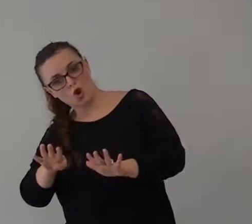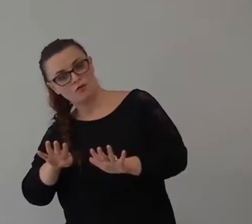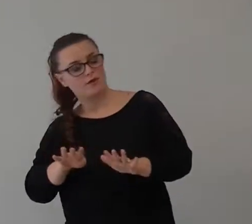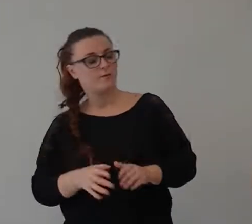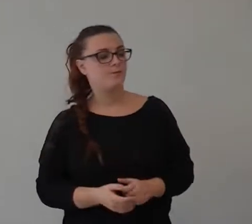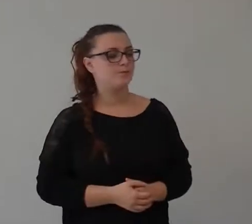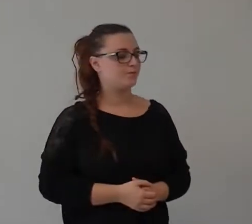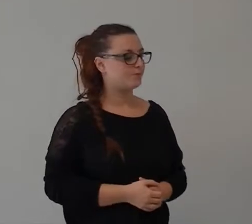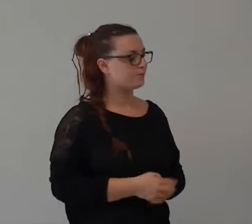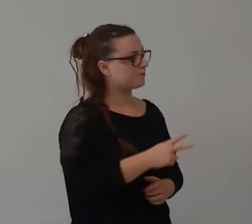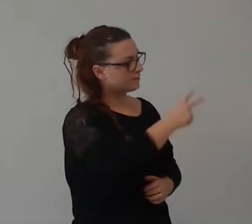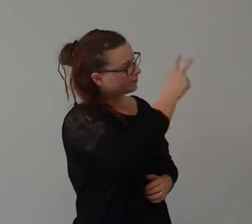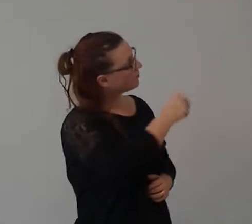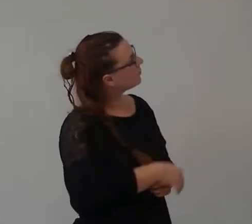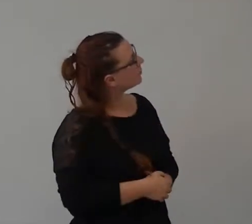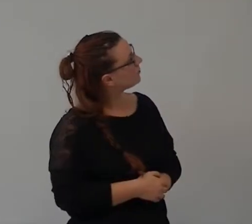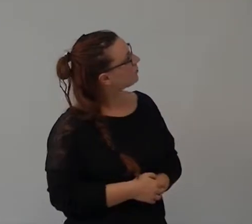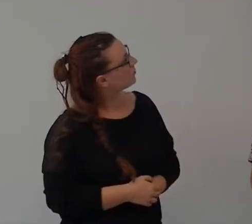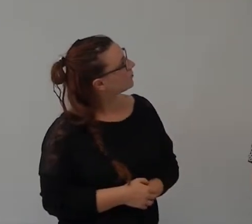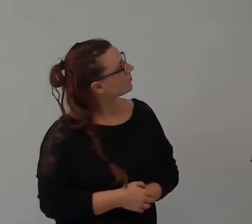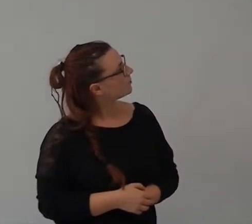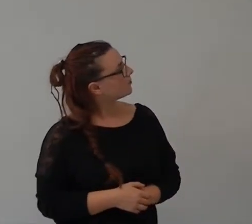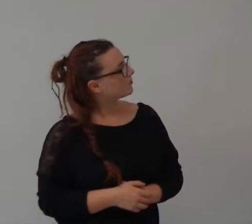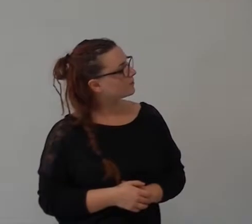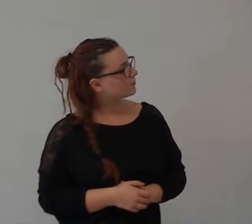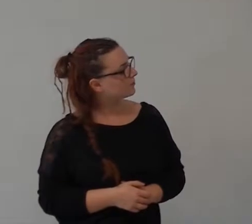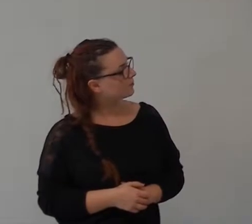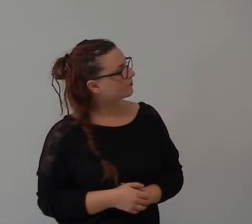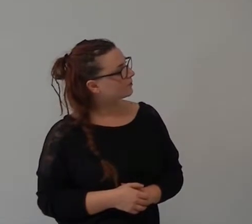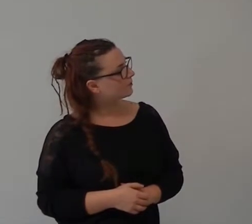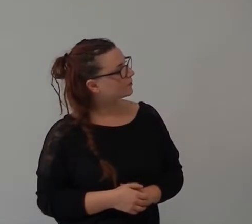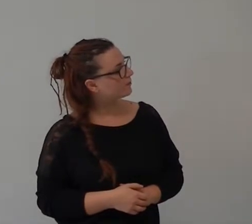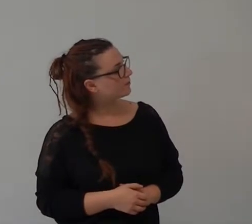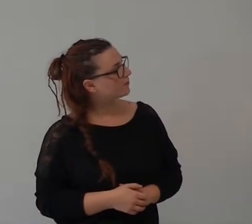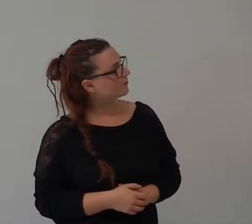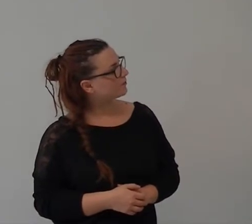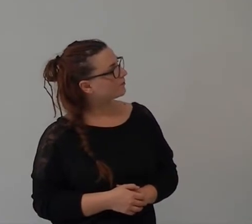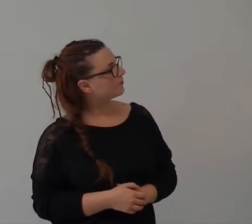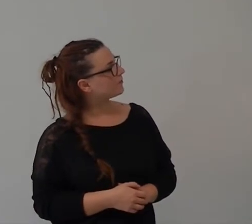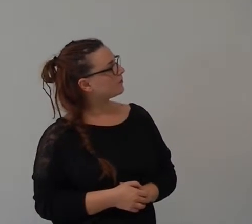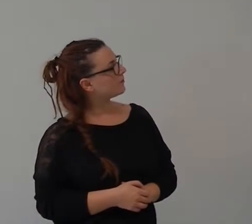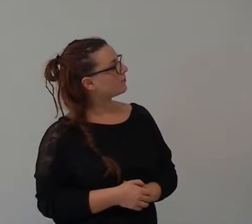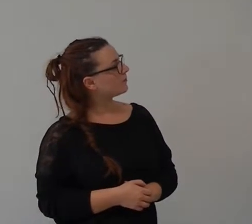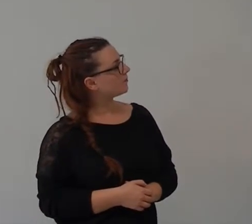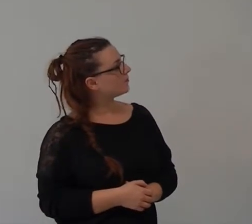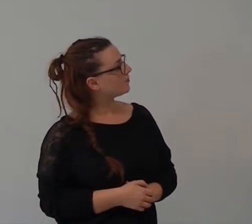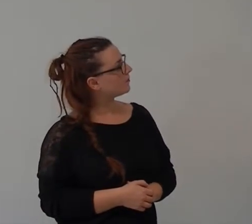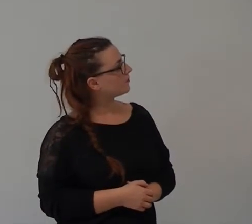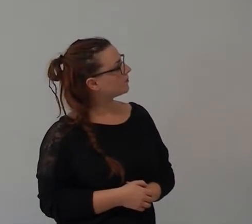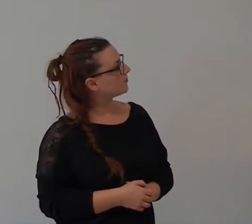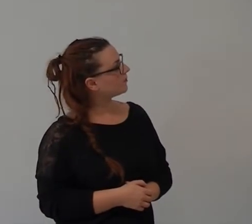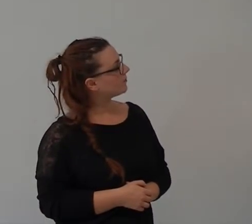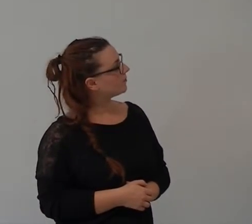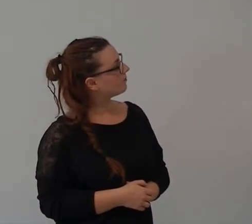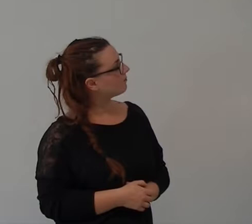non andare a spigolare in un altro campo e non allontanarsi da lui, ma rimani con le mie serve. Guarda qual è il campo